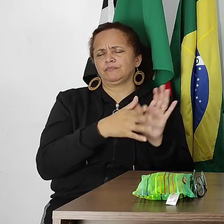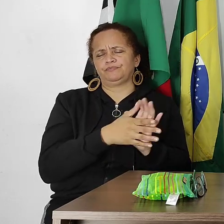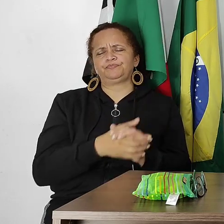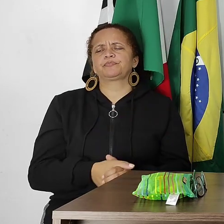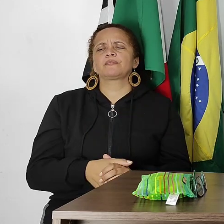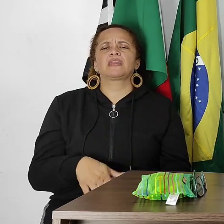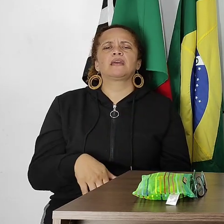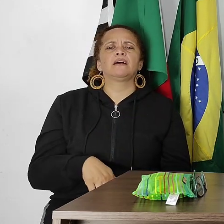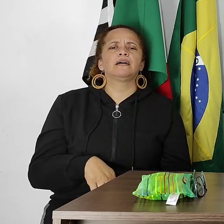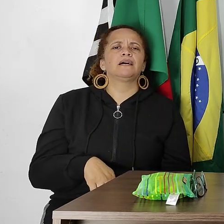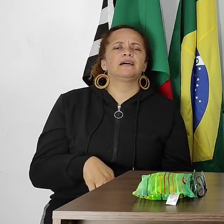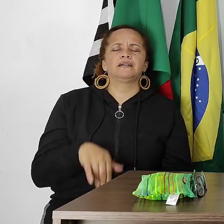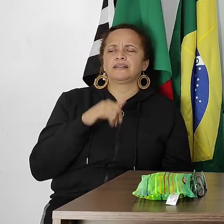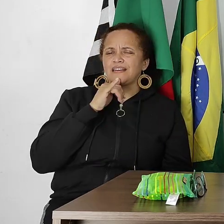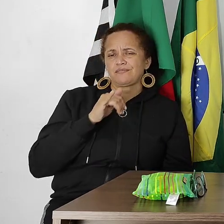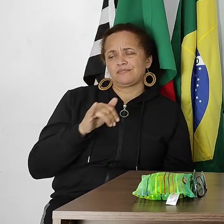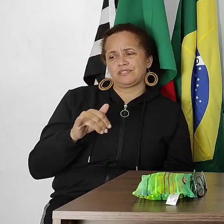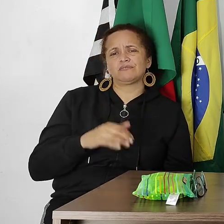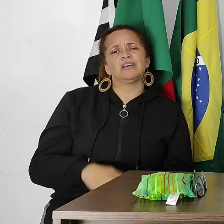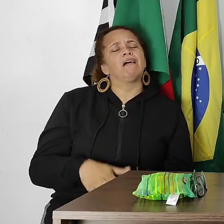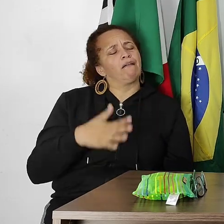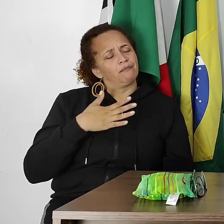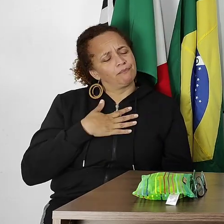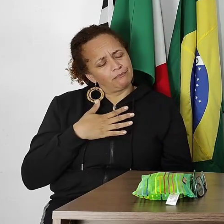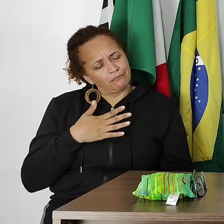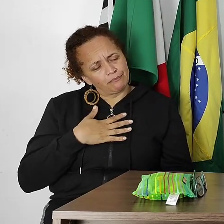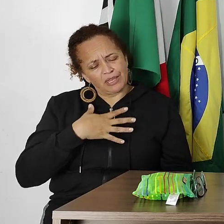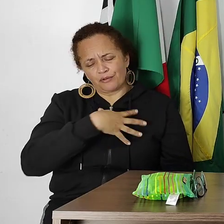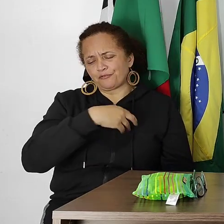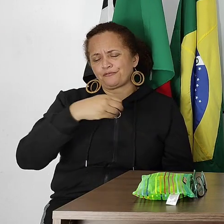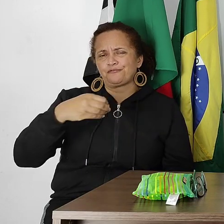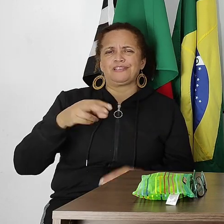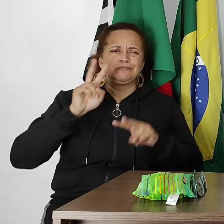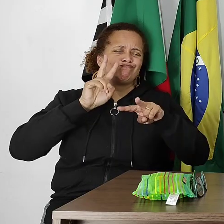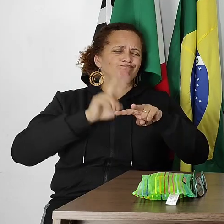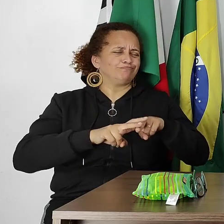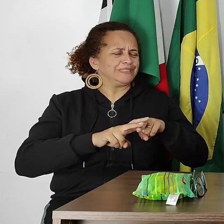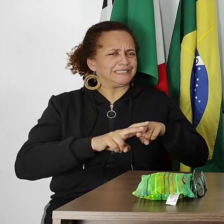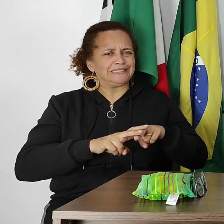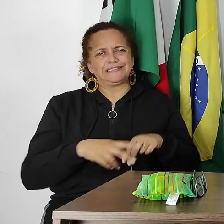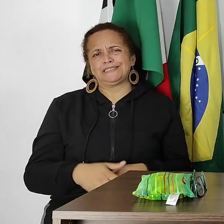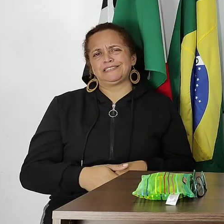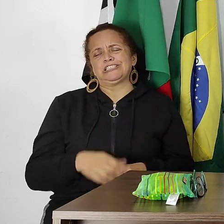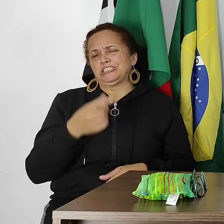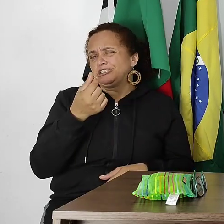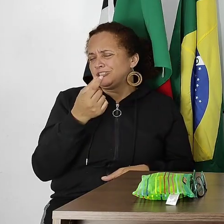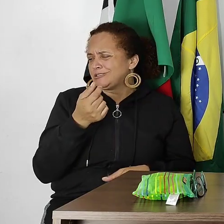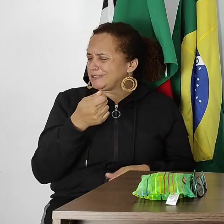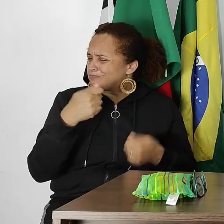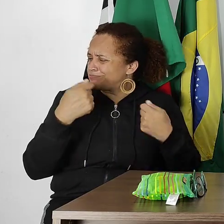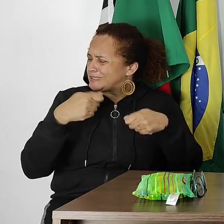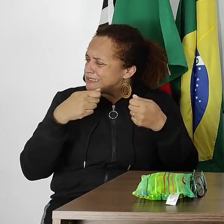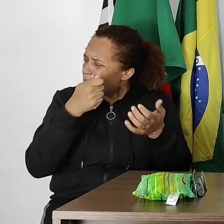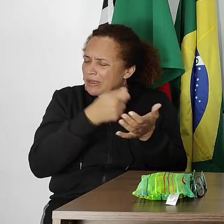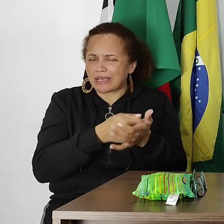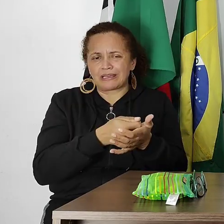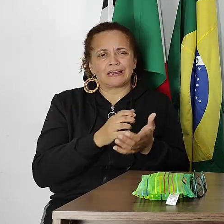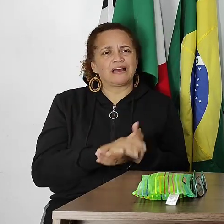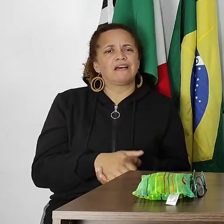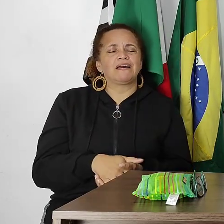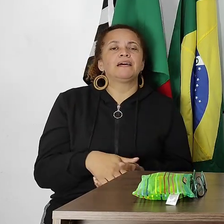filho, tá preso, tá devendo, começou a contar uma história para minha sogra, aí a minha sogra falou assim, mas não